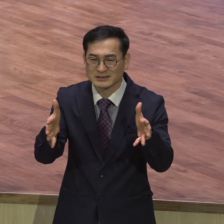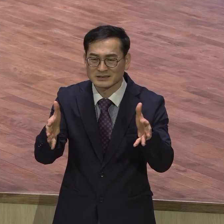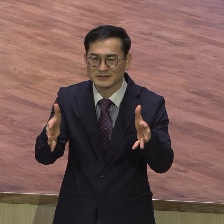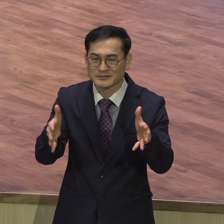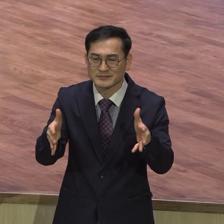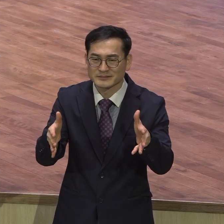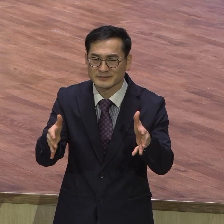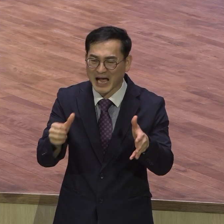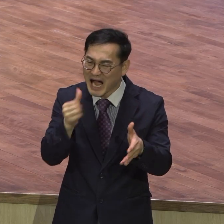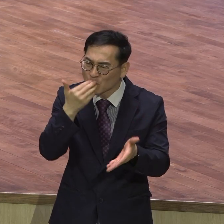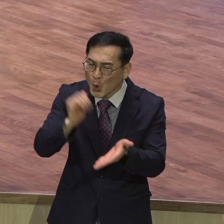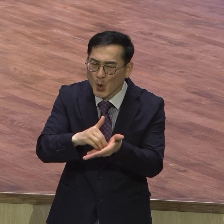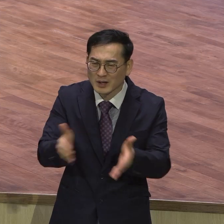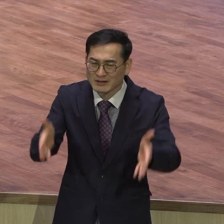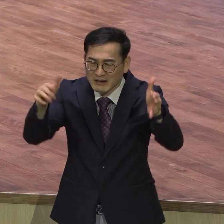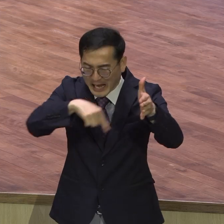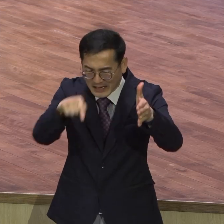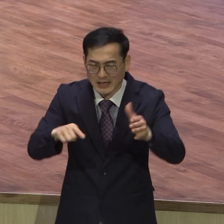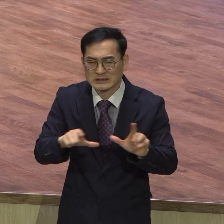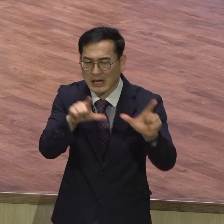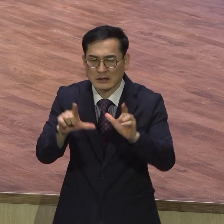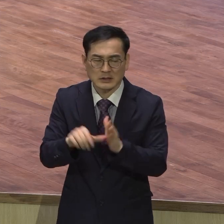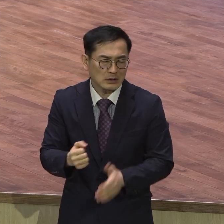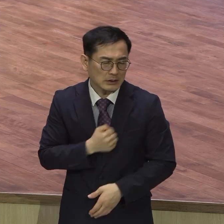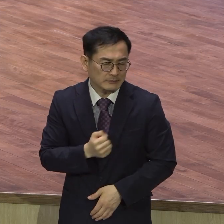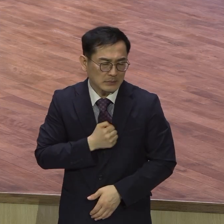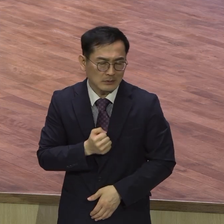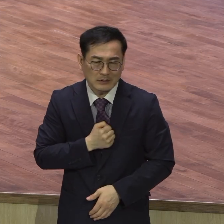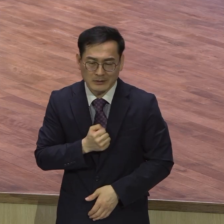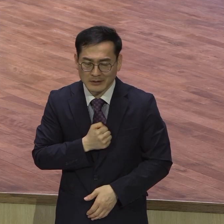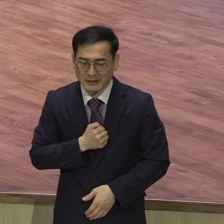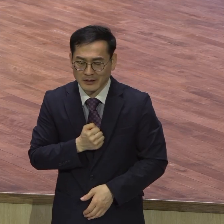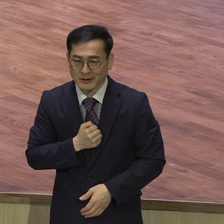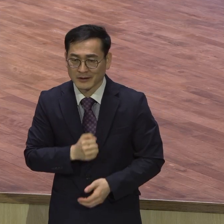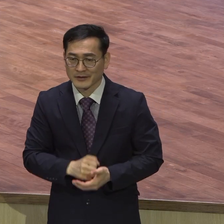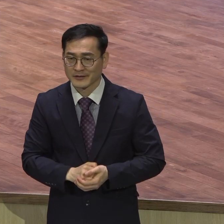도시생활 속에 그렇게 살다 보니까 자연과 멀어져요.